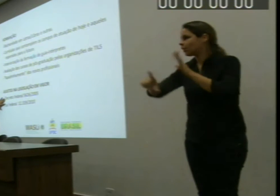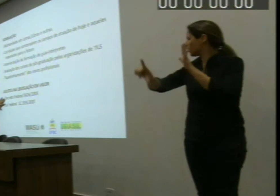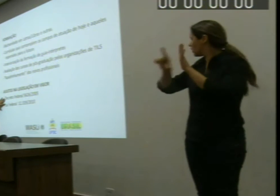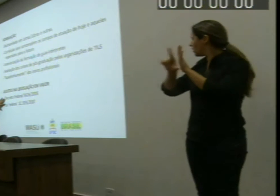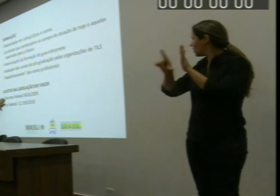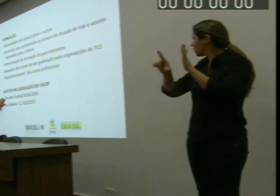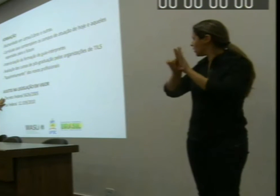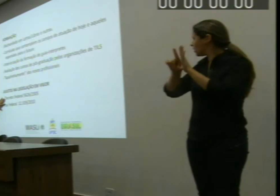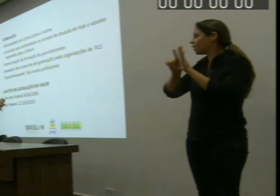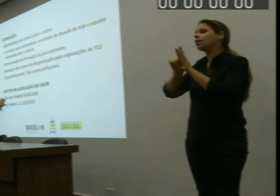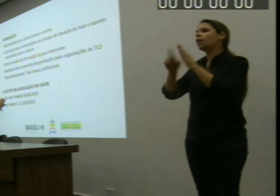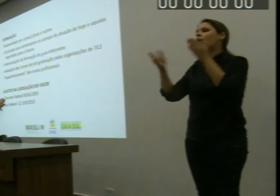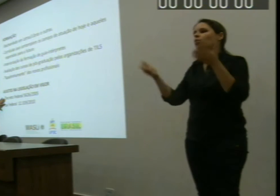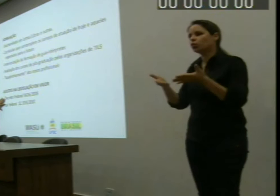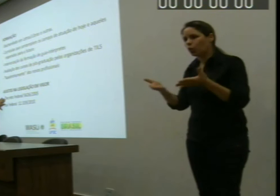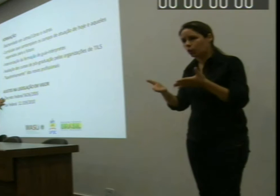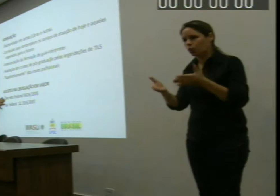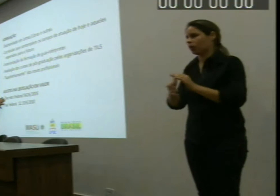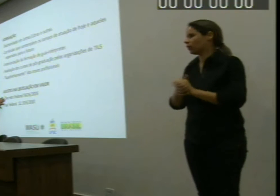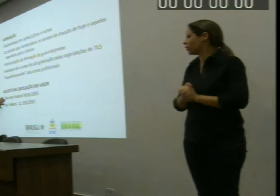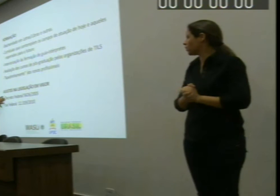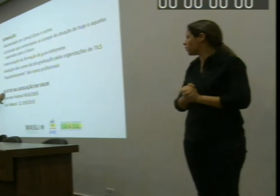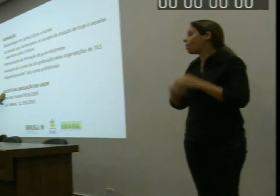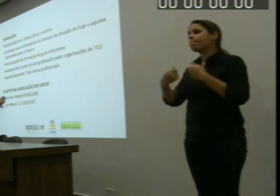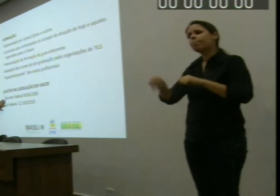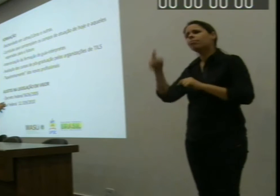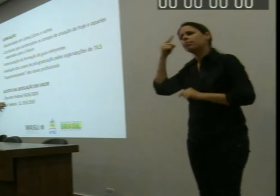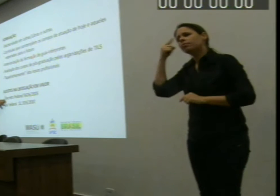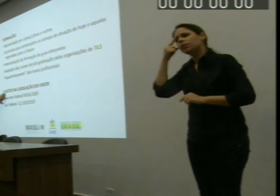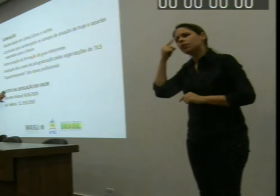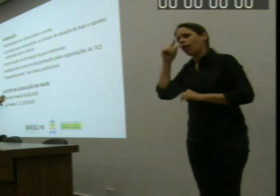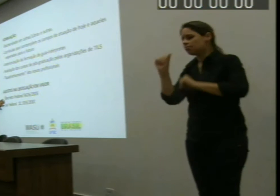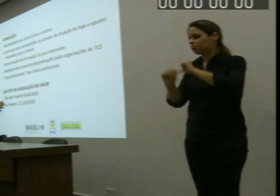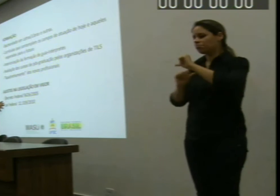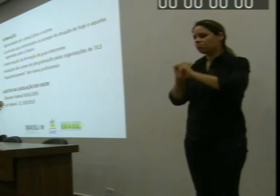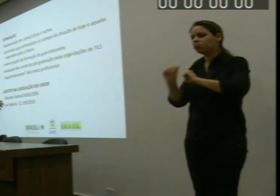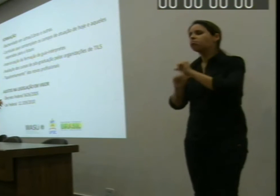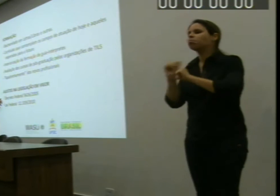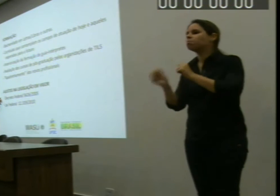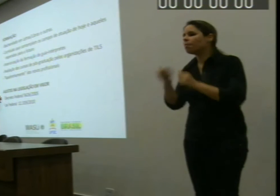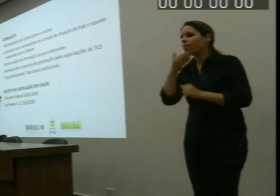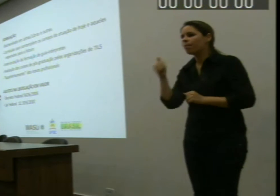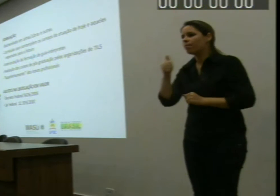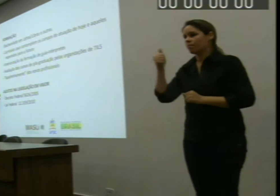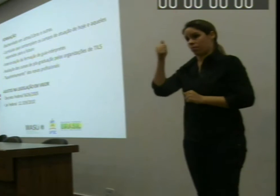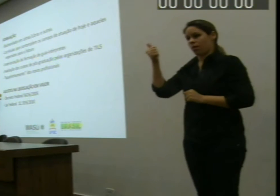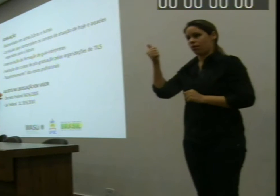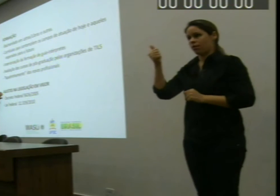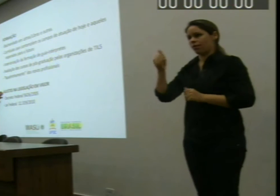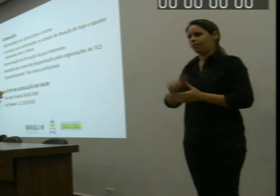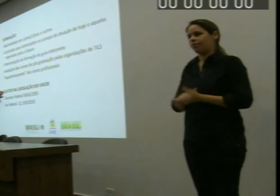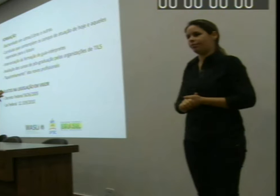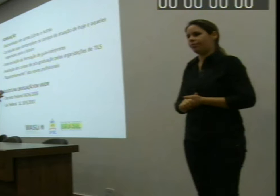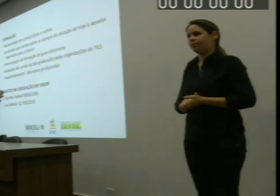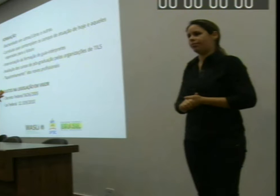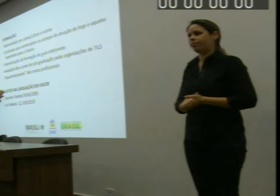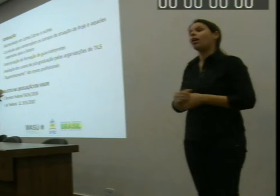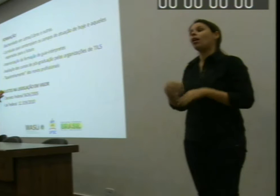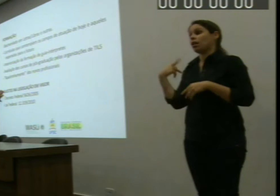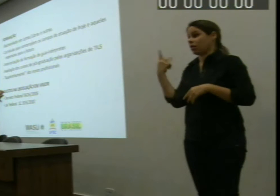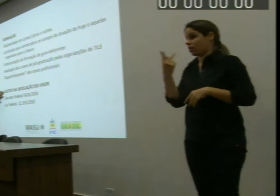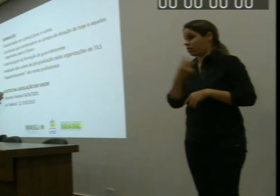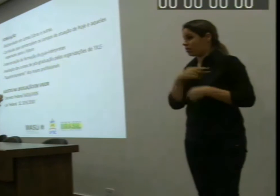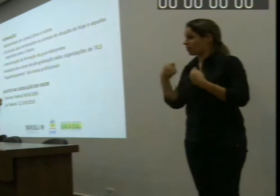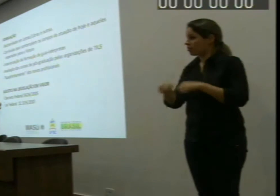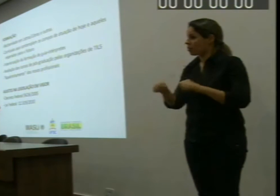mudanças Aham eu acho que é o necessário que para concluir mesmo então a gente precisa pensar nos